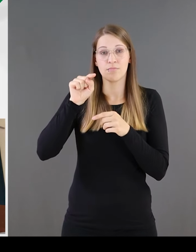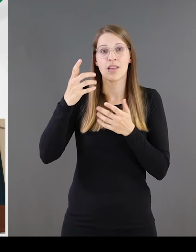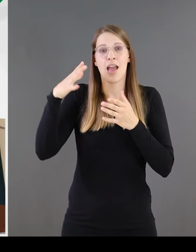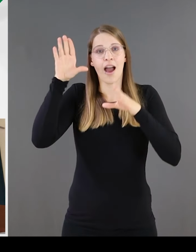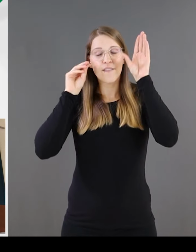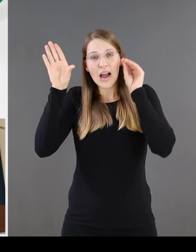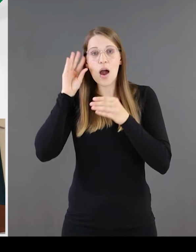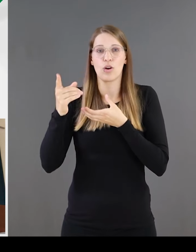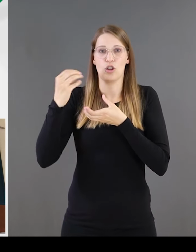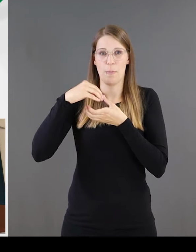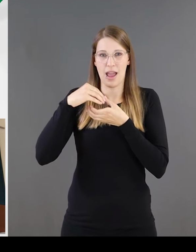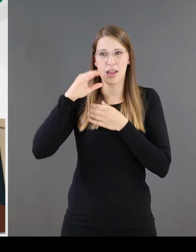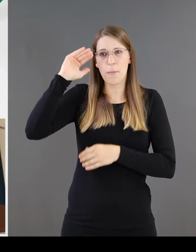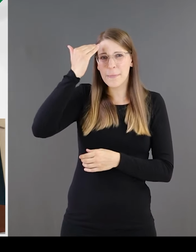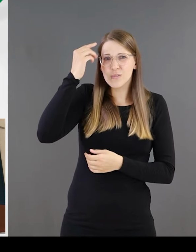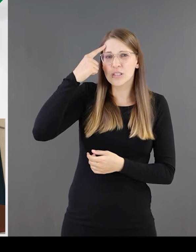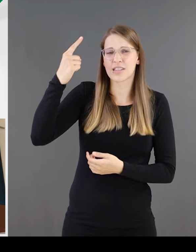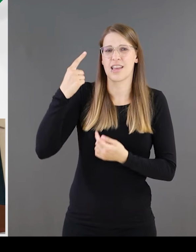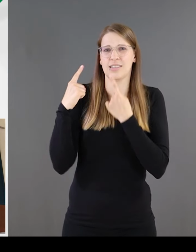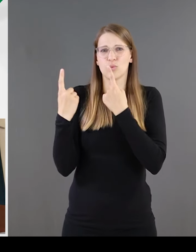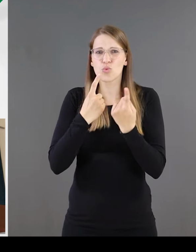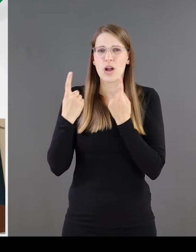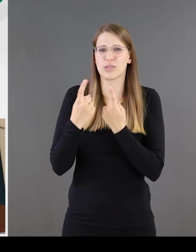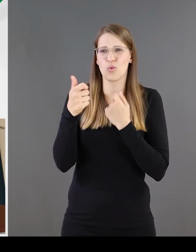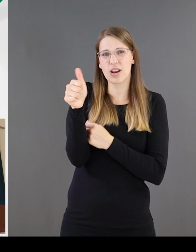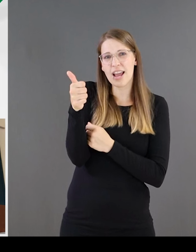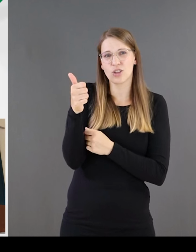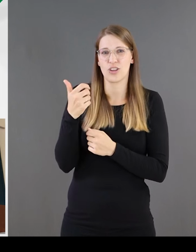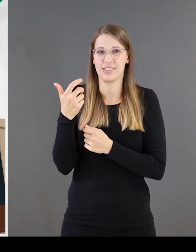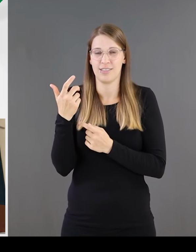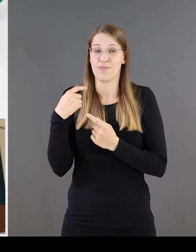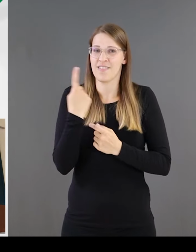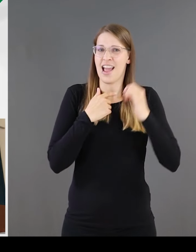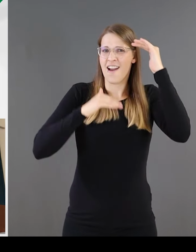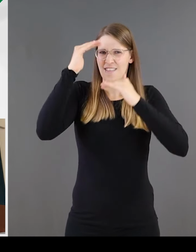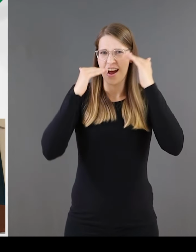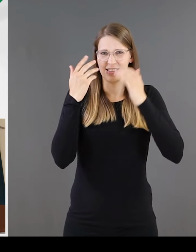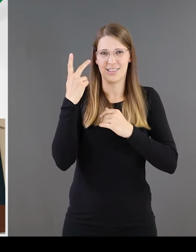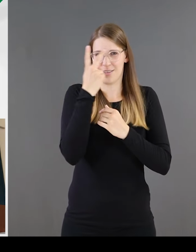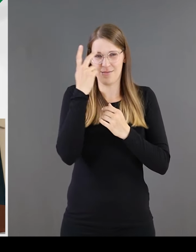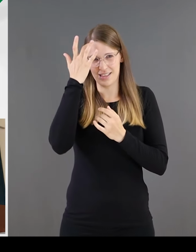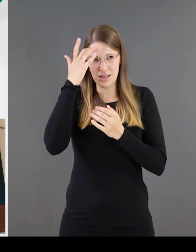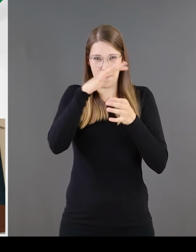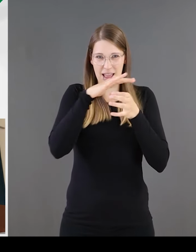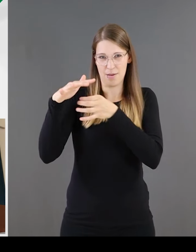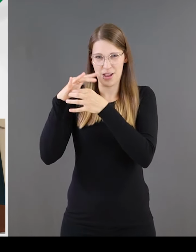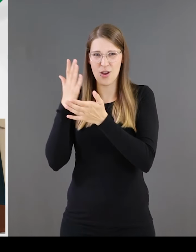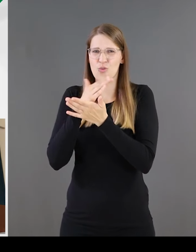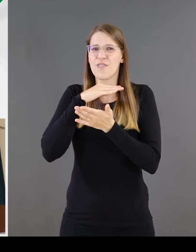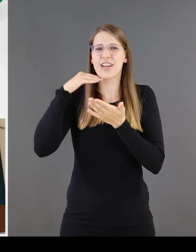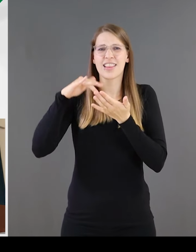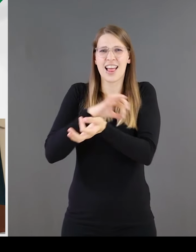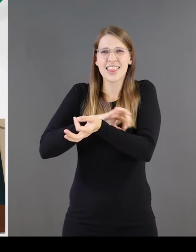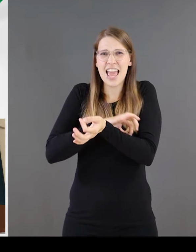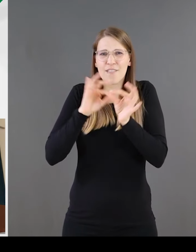Situationen. Bei uns Erwachsenen sind diese beiden Gehirnareale schon durch sehr, sehr viele Nervenbahnen verbunden. Das heißt, diese